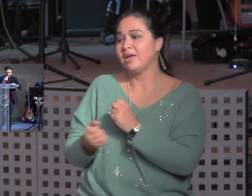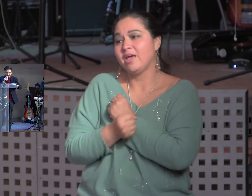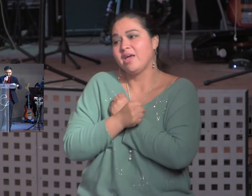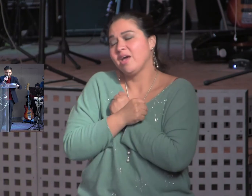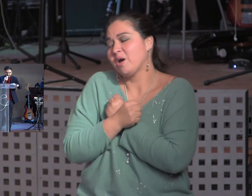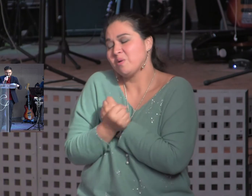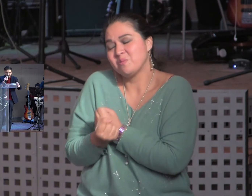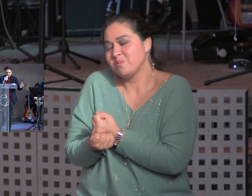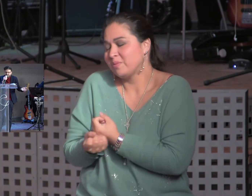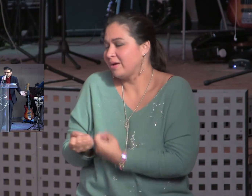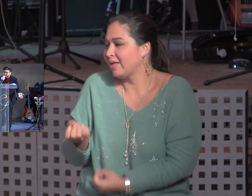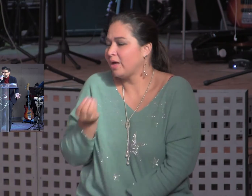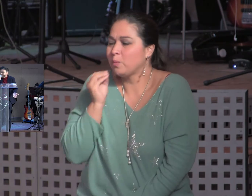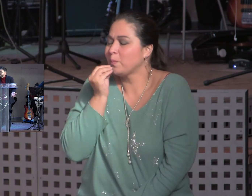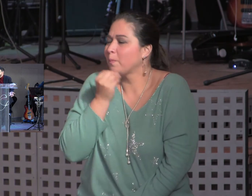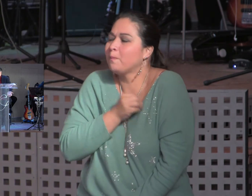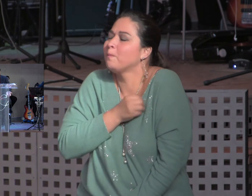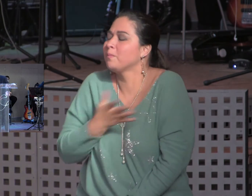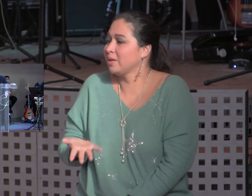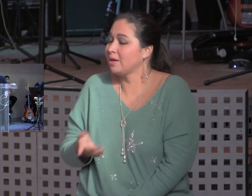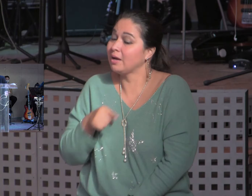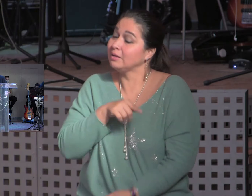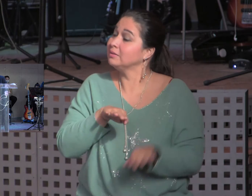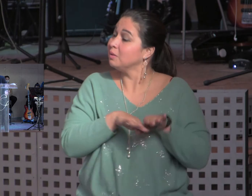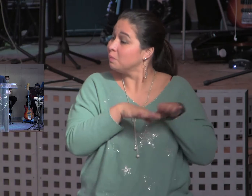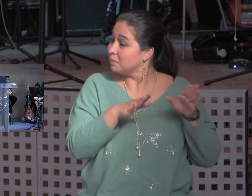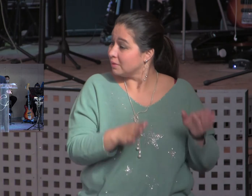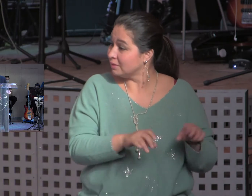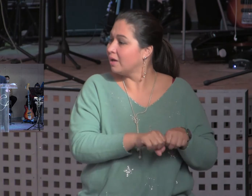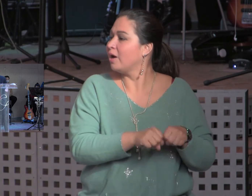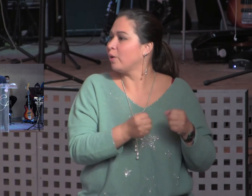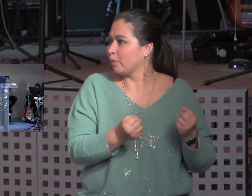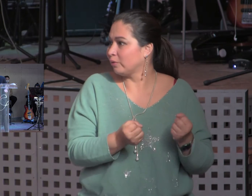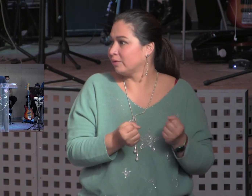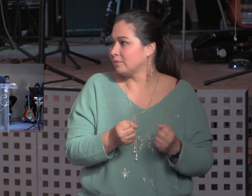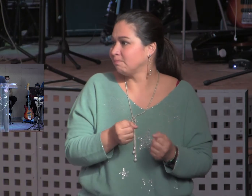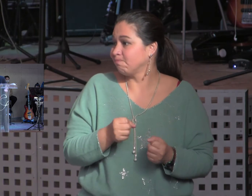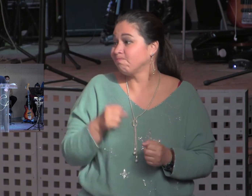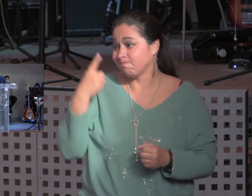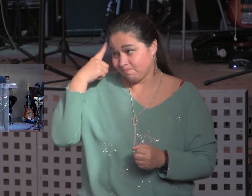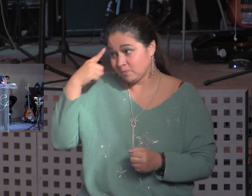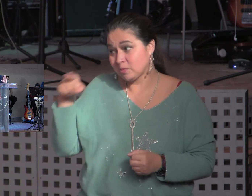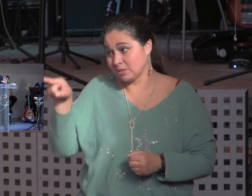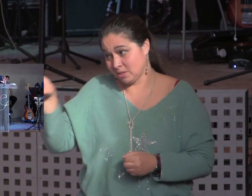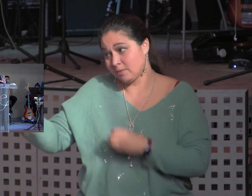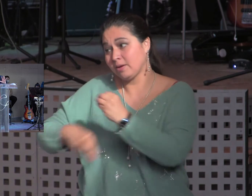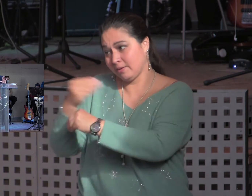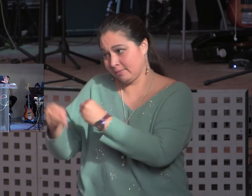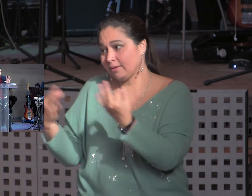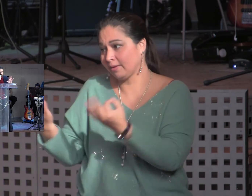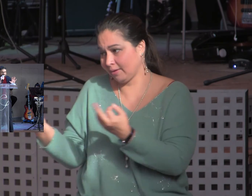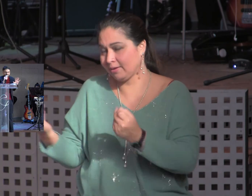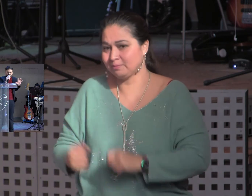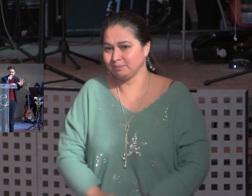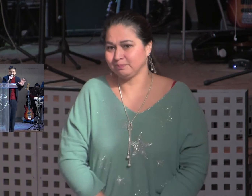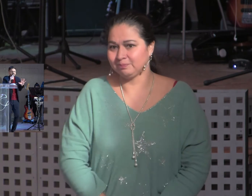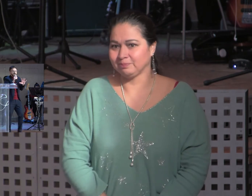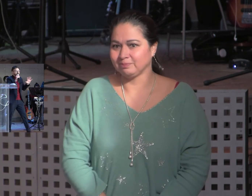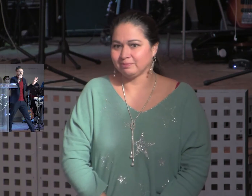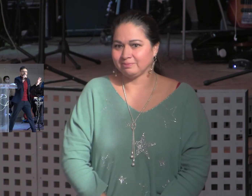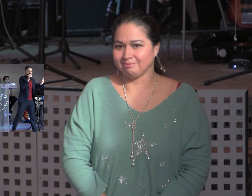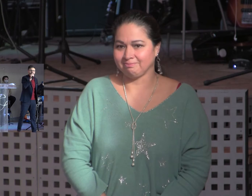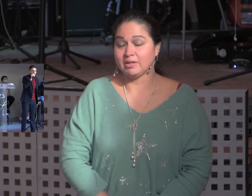mía, está rota, ya sabes que te va a tocar. Así que lo mejor que puedes contestar